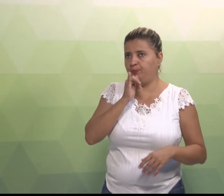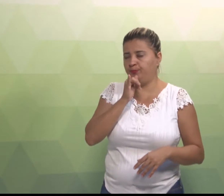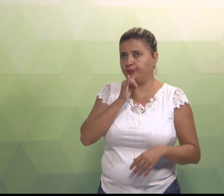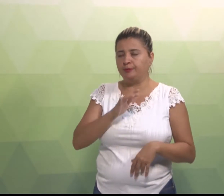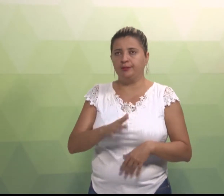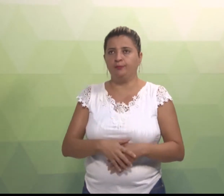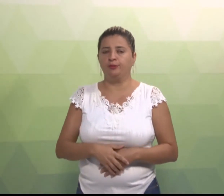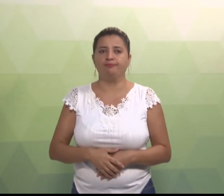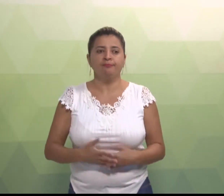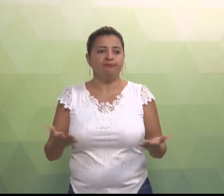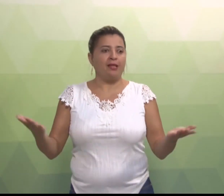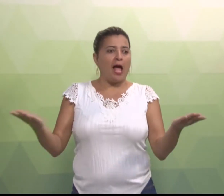Vou exemplificar.